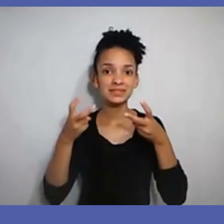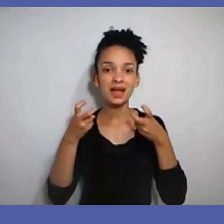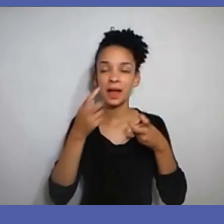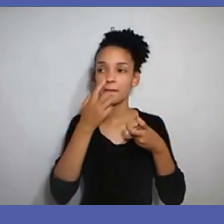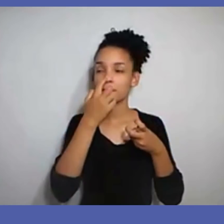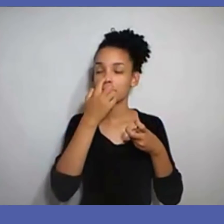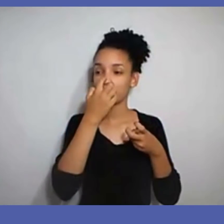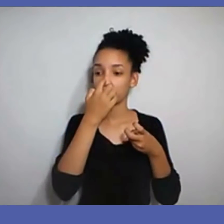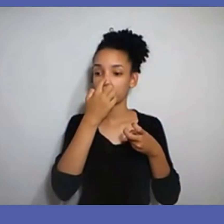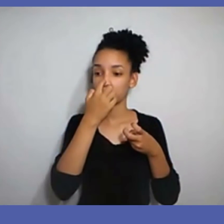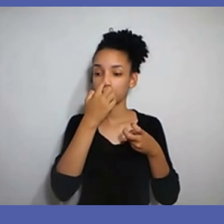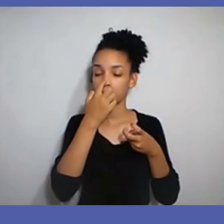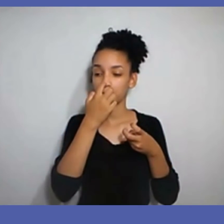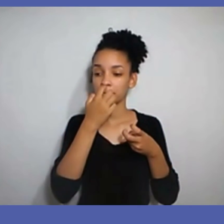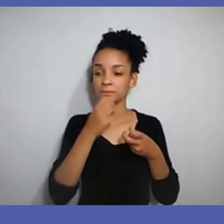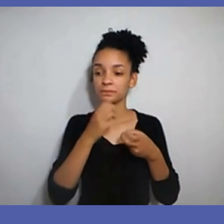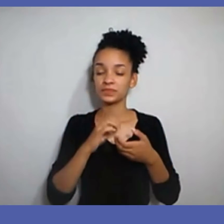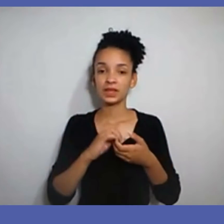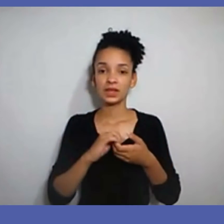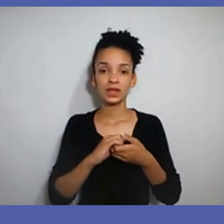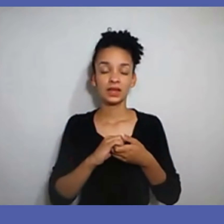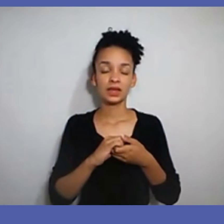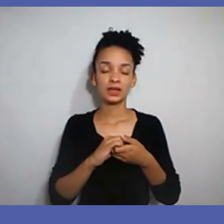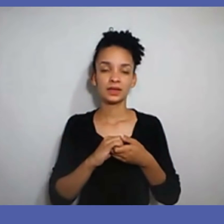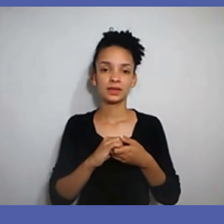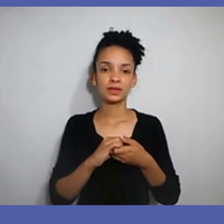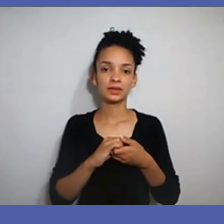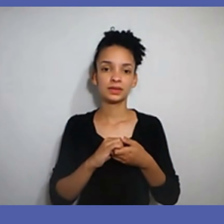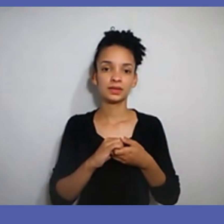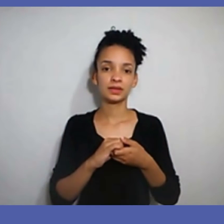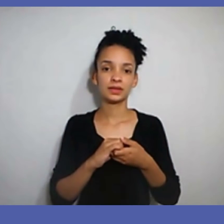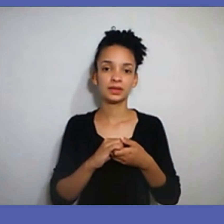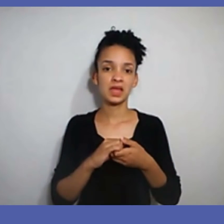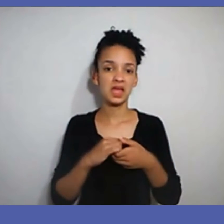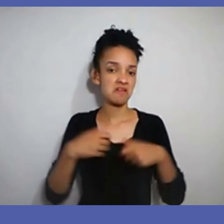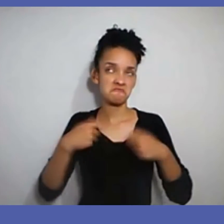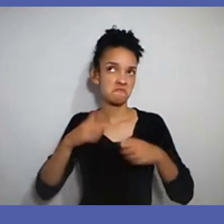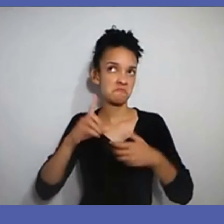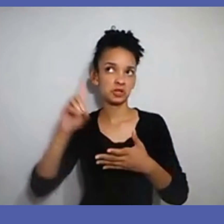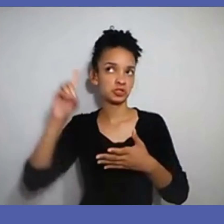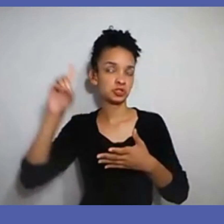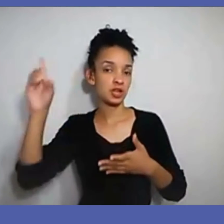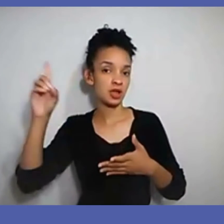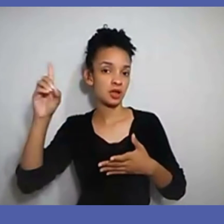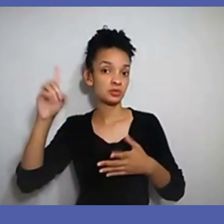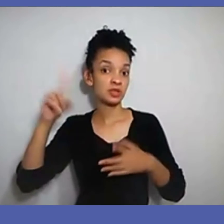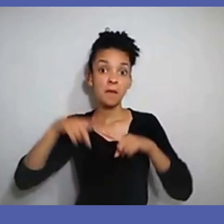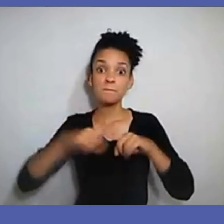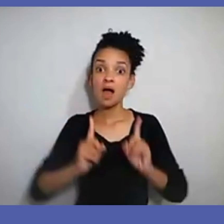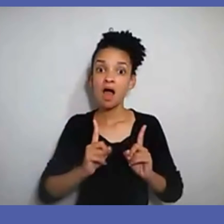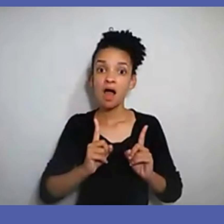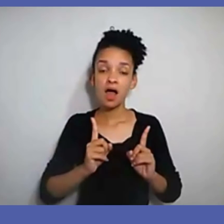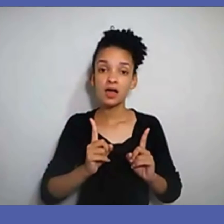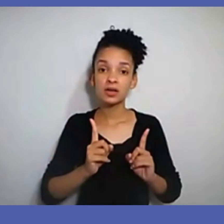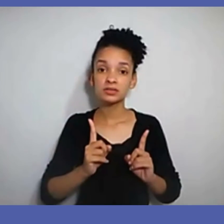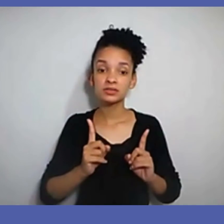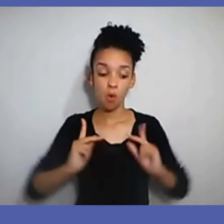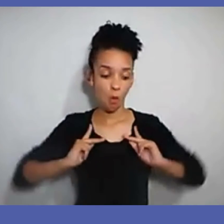a natureza. Quem planta para produzir,